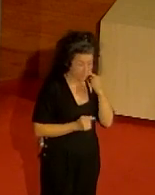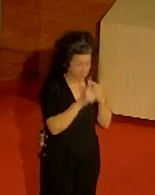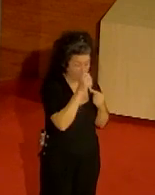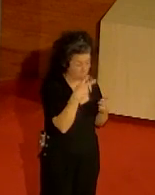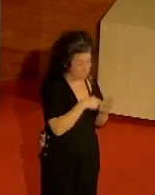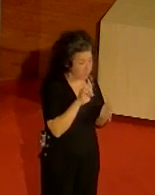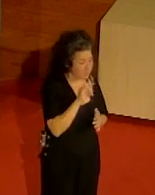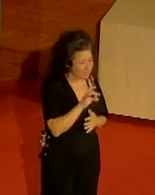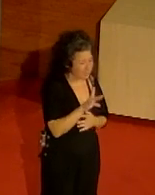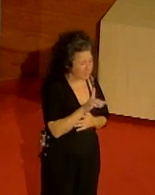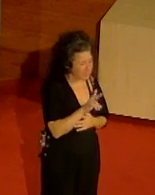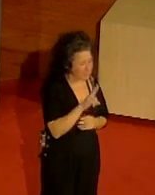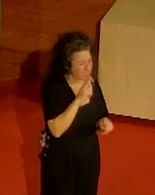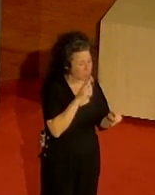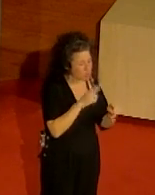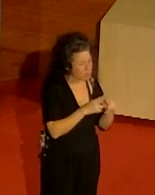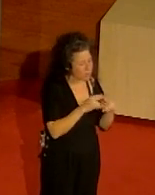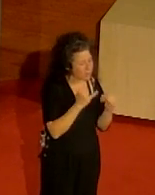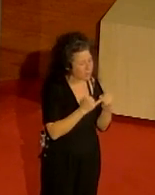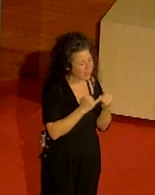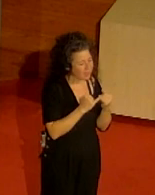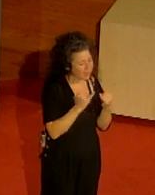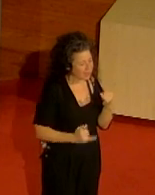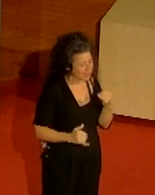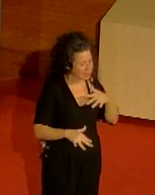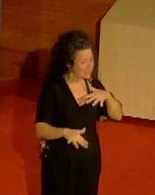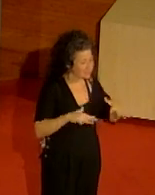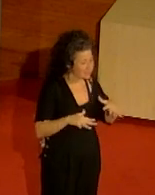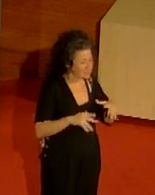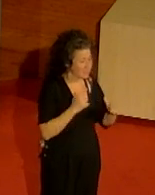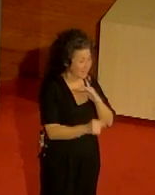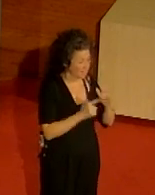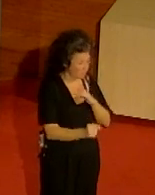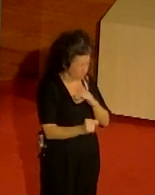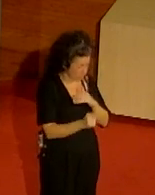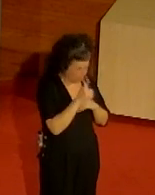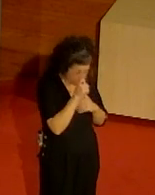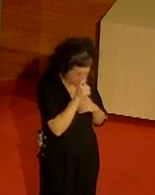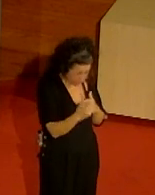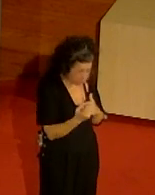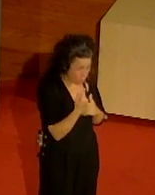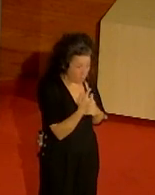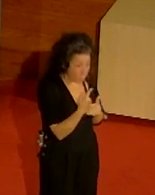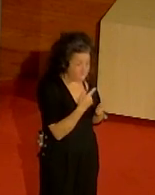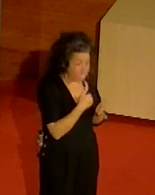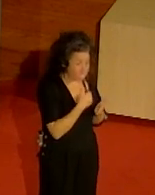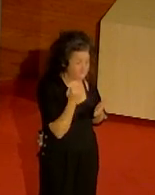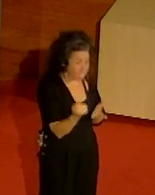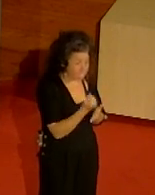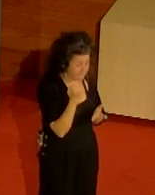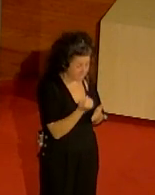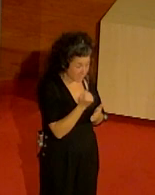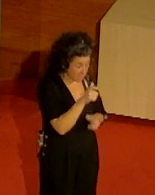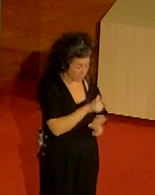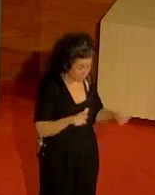llamada crisis de los refugiados, ¿os acordáis? Que fue cuando un millón de personas, la mayoría de Siria y Afganistán, también